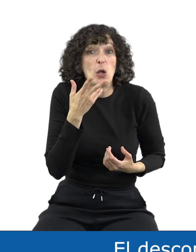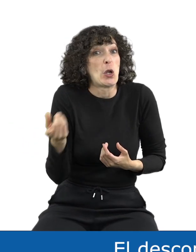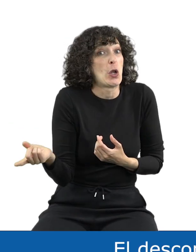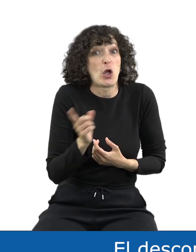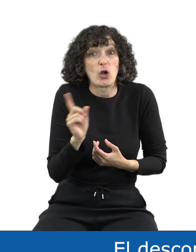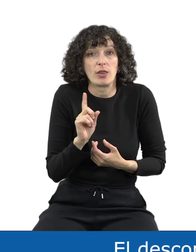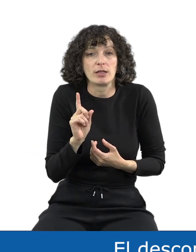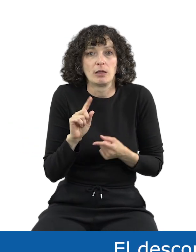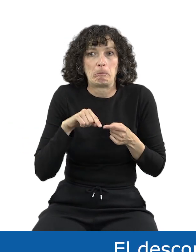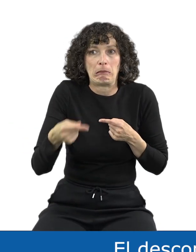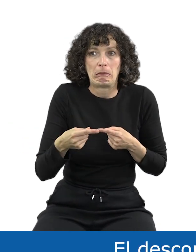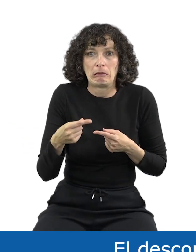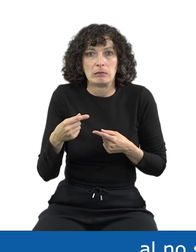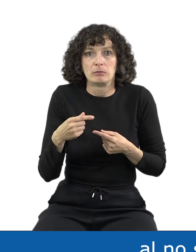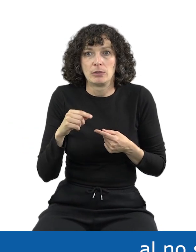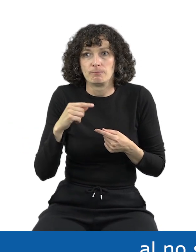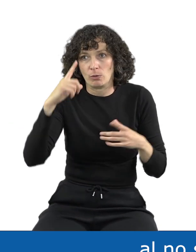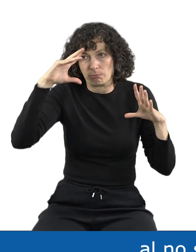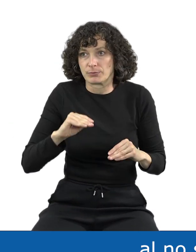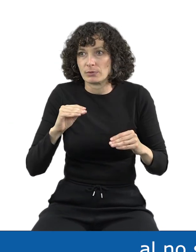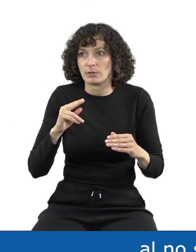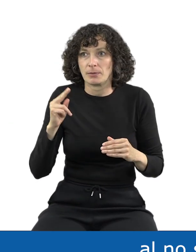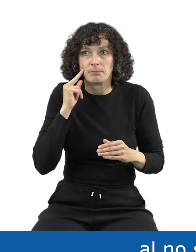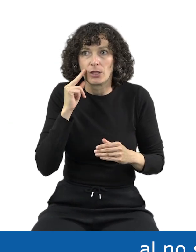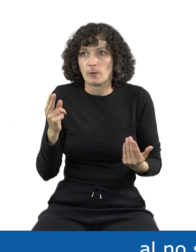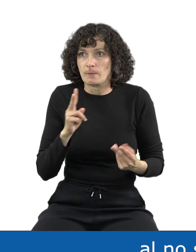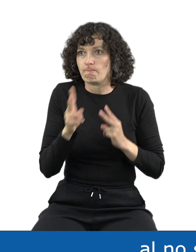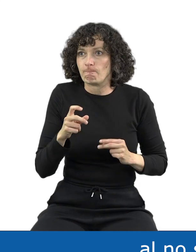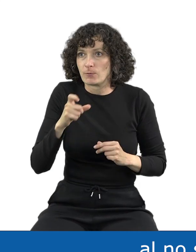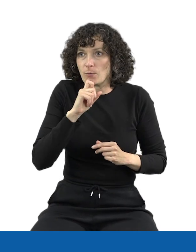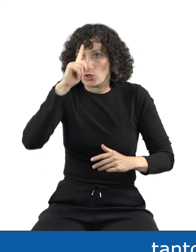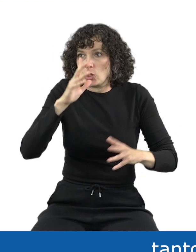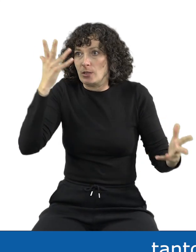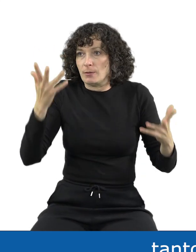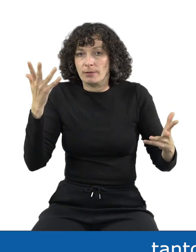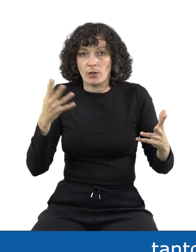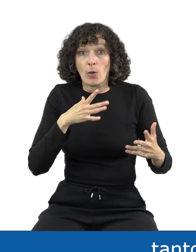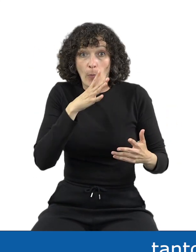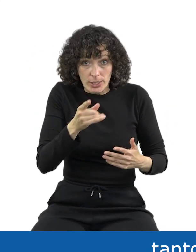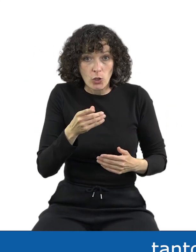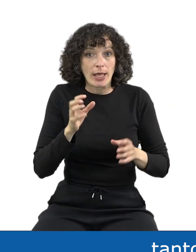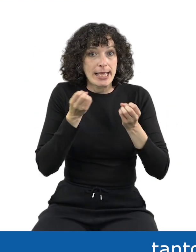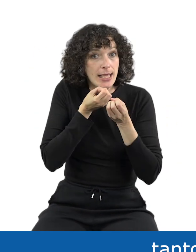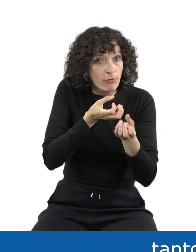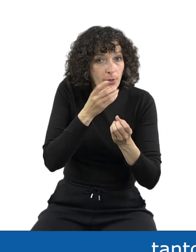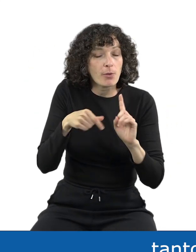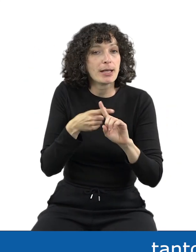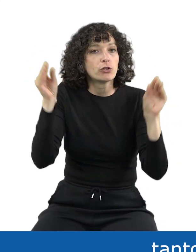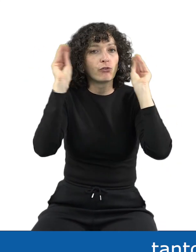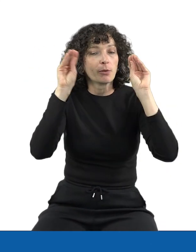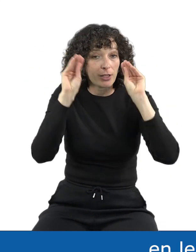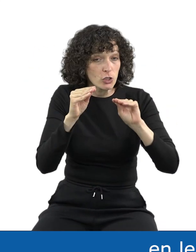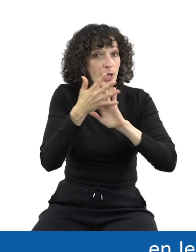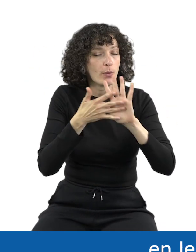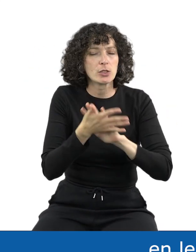te lleva al bloqueo, al miedo, al no saber reaccionar, ¿no? Por eso es tan importante, bueno, pues tanto la información como la formación, en